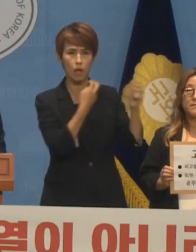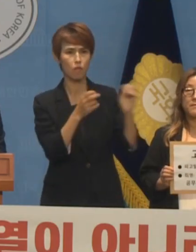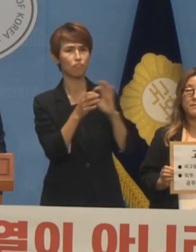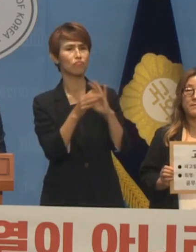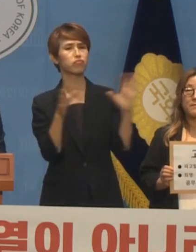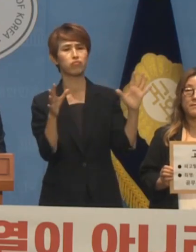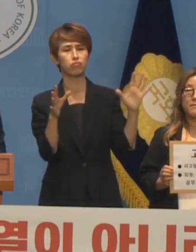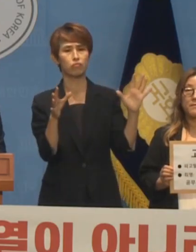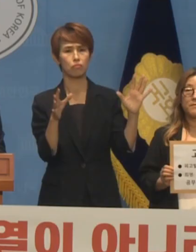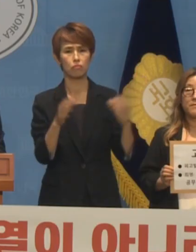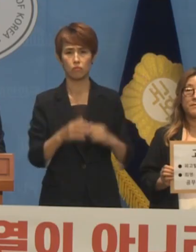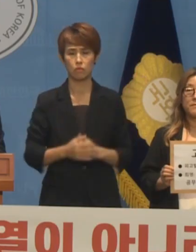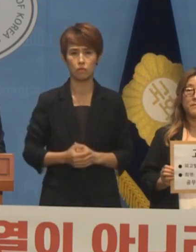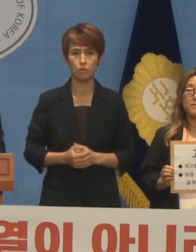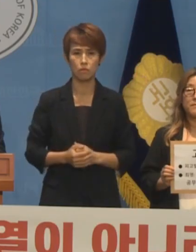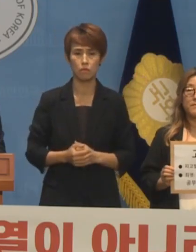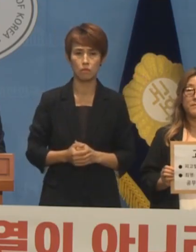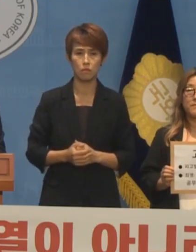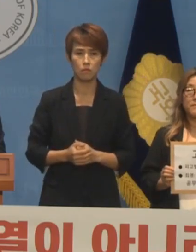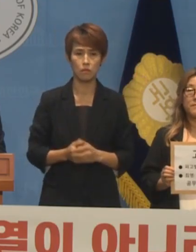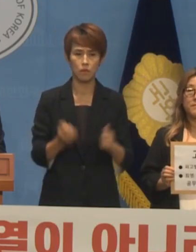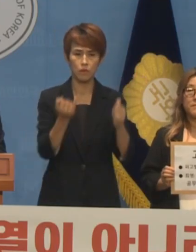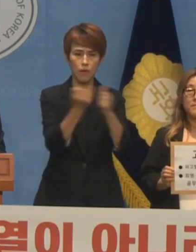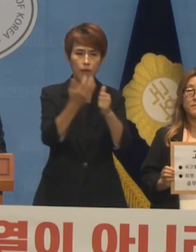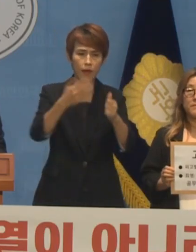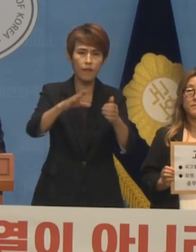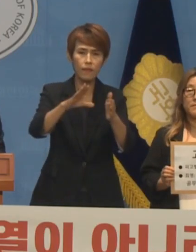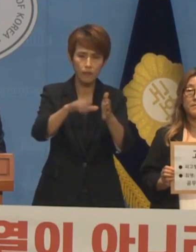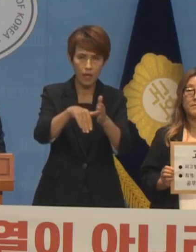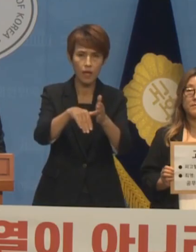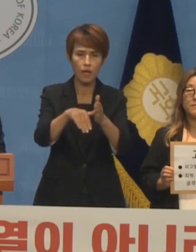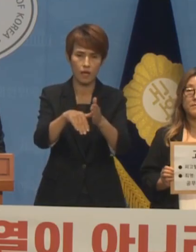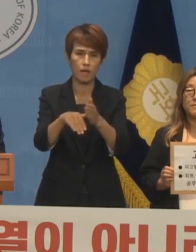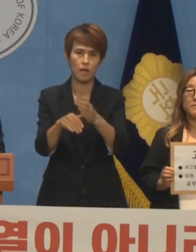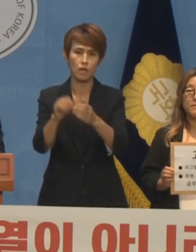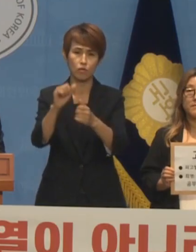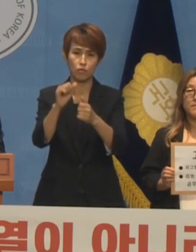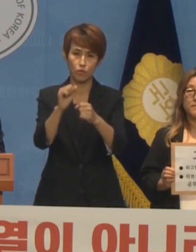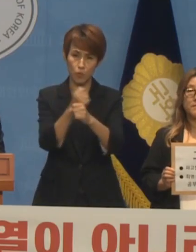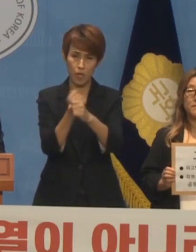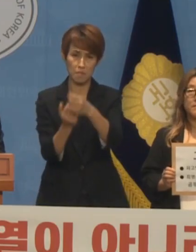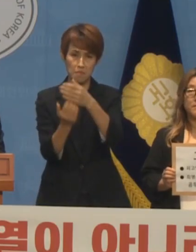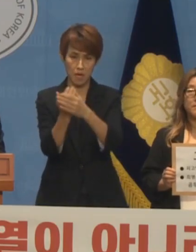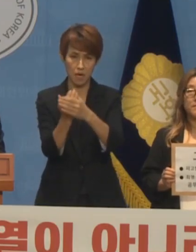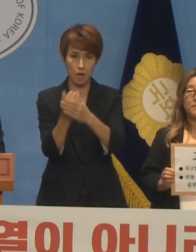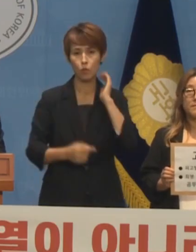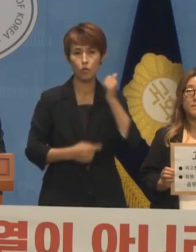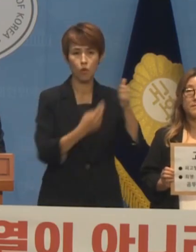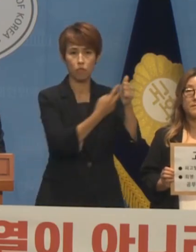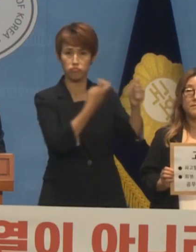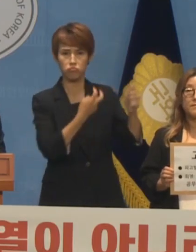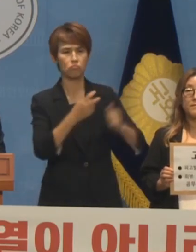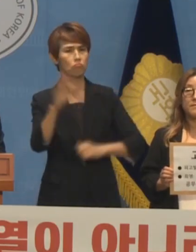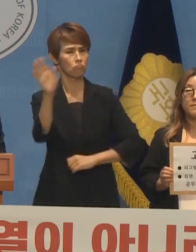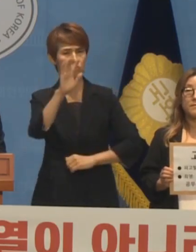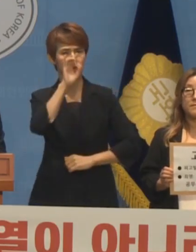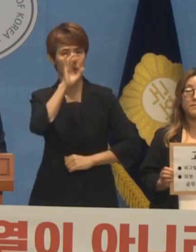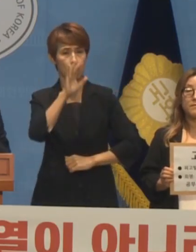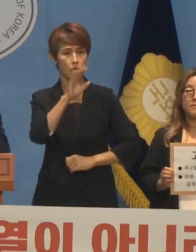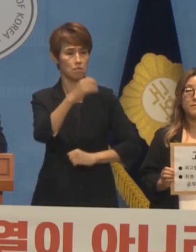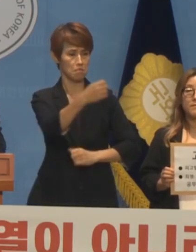영부인 김건희의 결혼 전 일이기 때문에 대통령의 탄핵 사유가 될 수 없다라는 주장을 일관되게